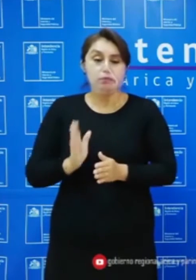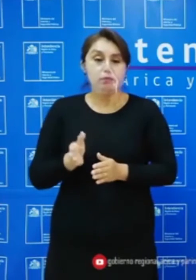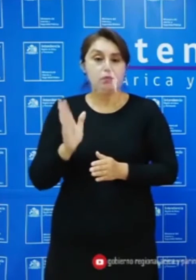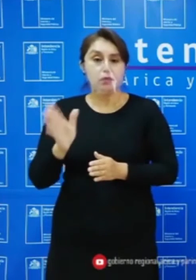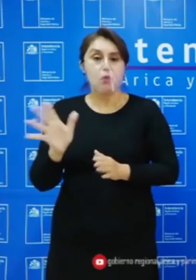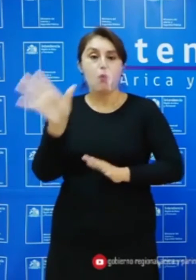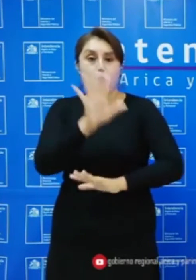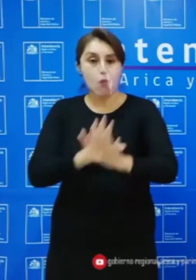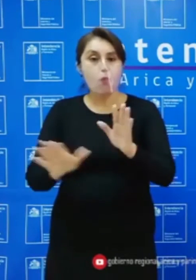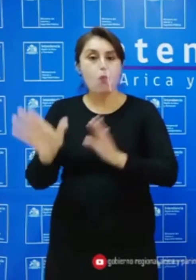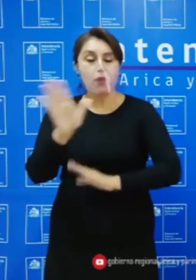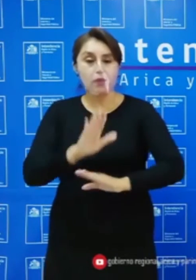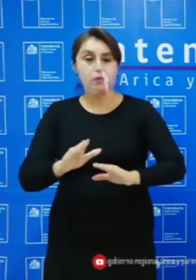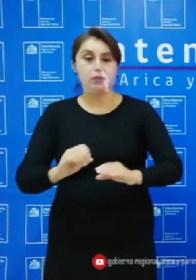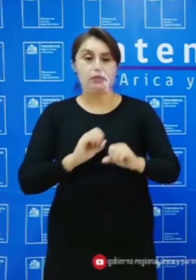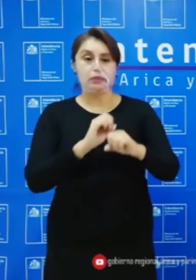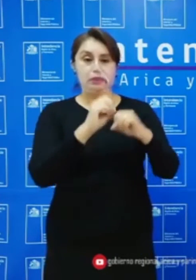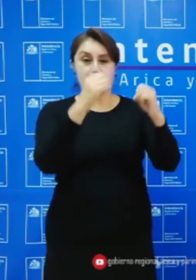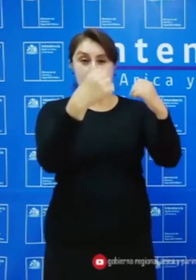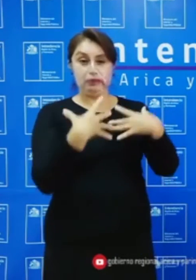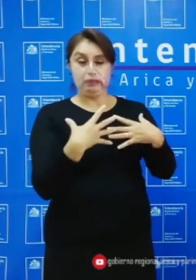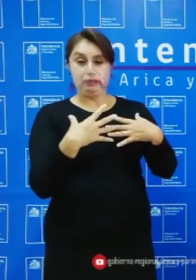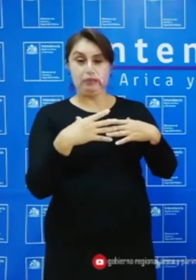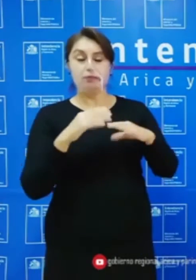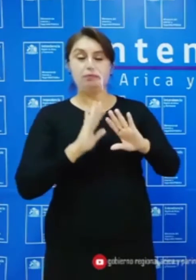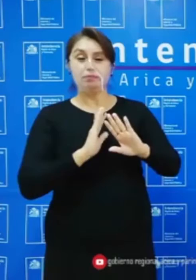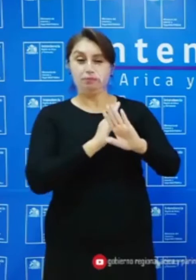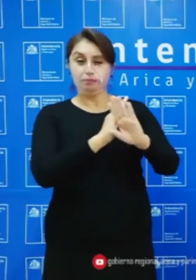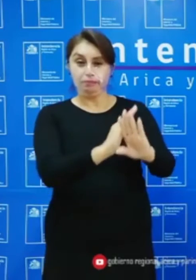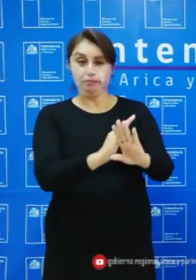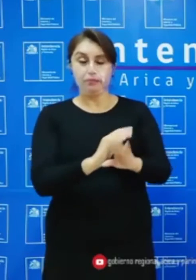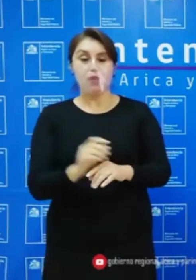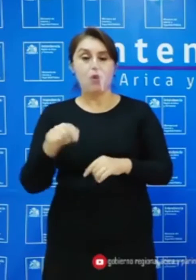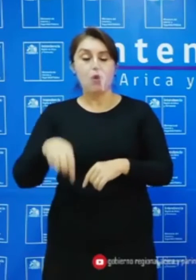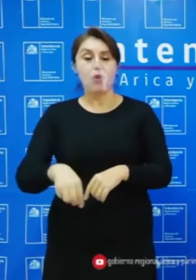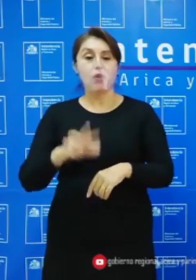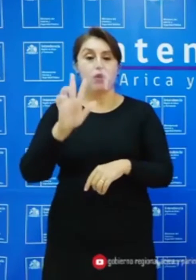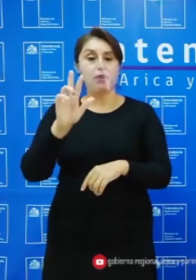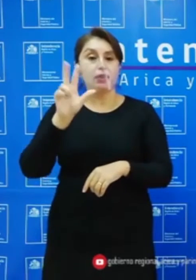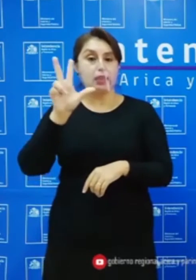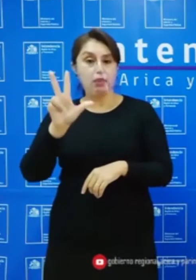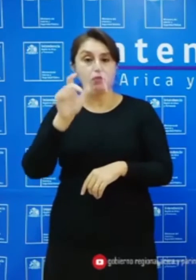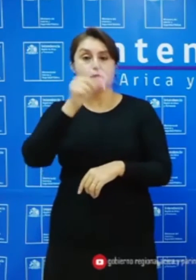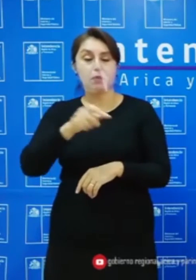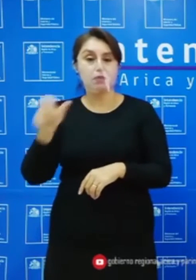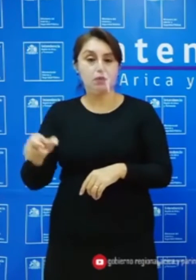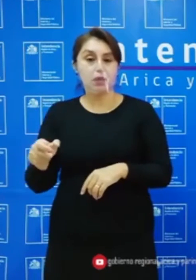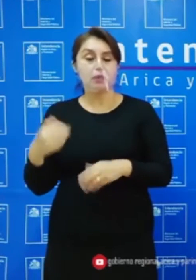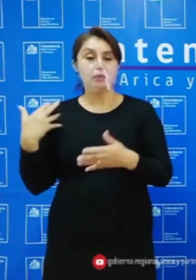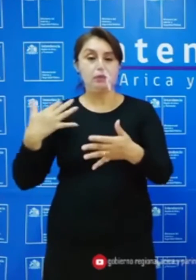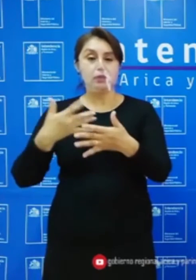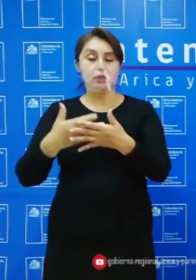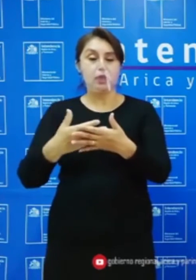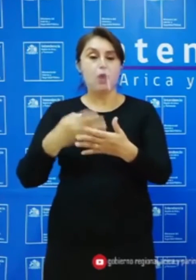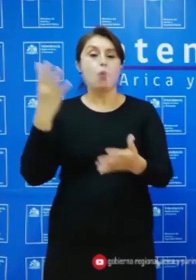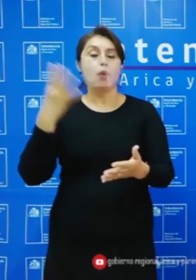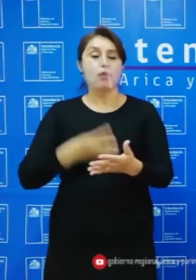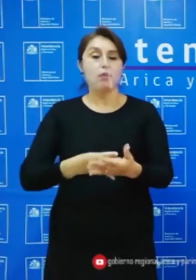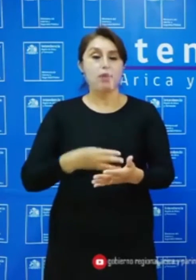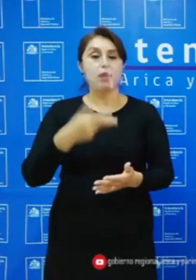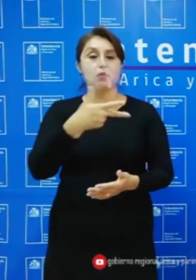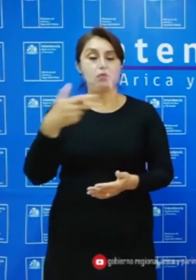contagios. Los casos hoy día nuevos son 98 y eso hace un total de